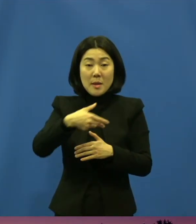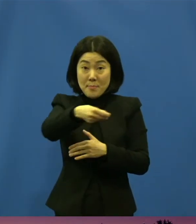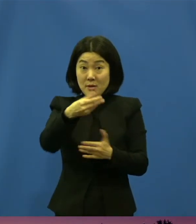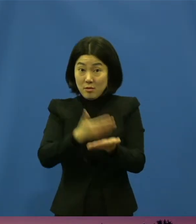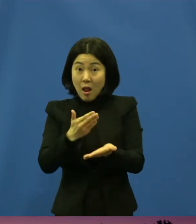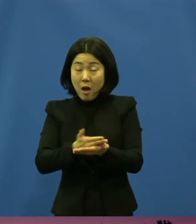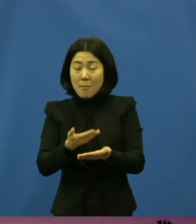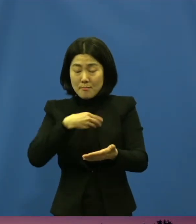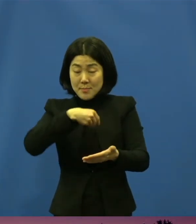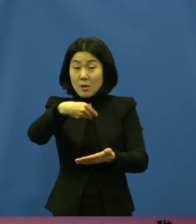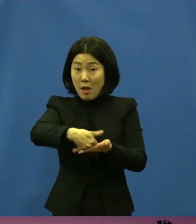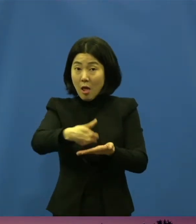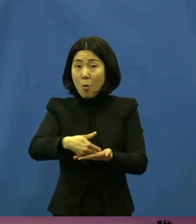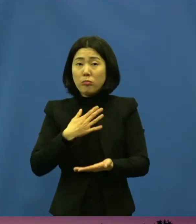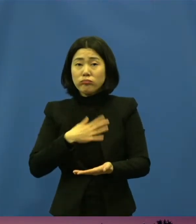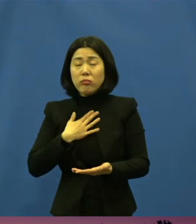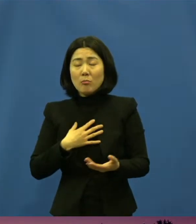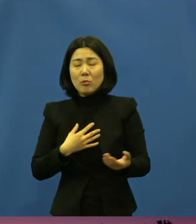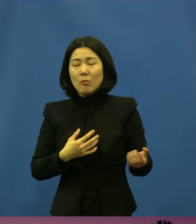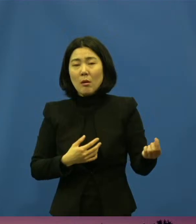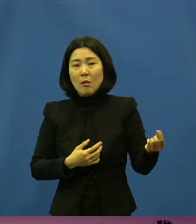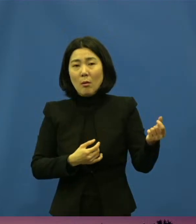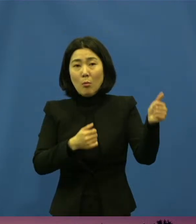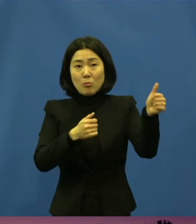몰려오는 거예요.